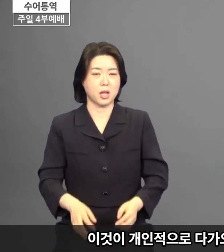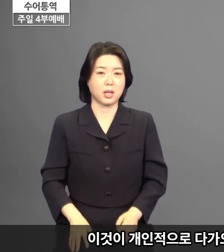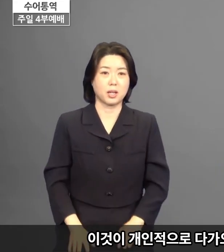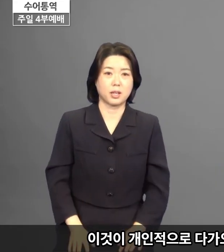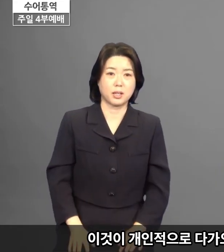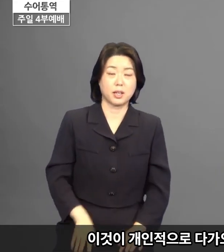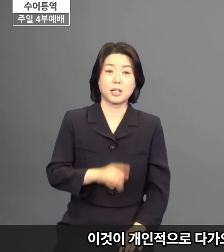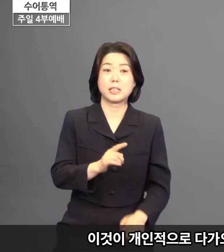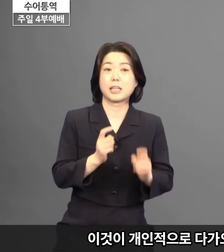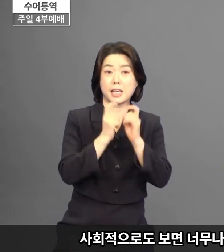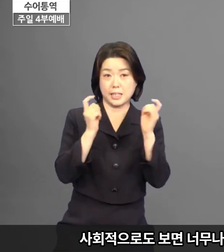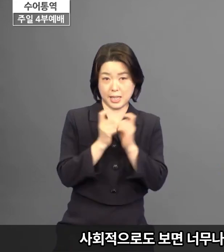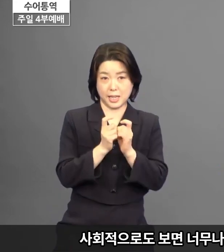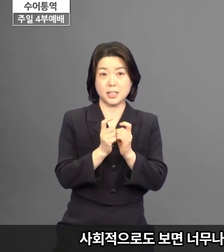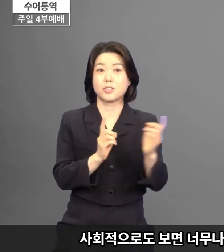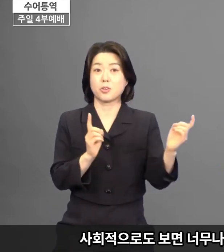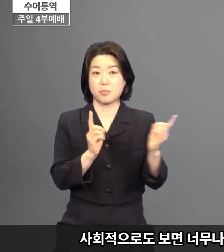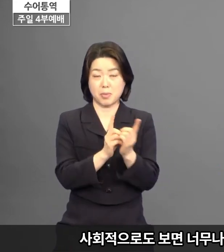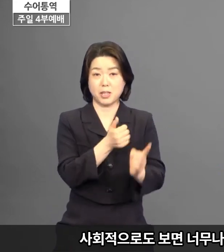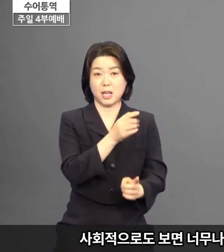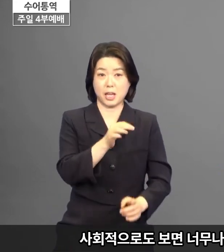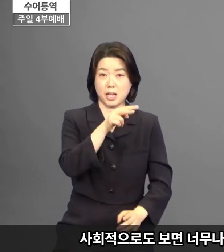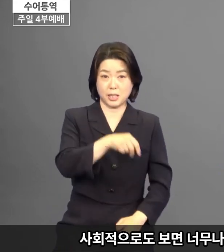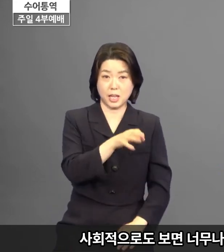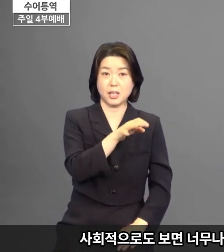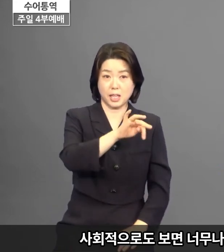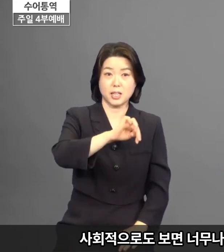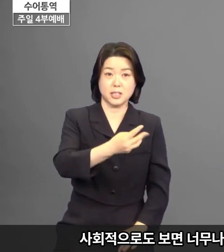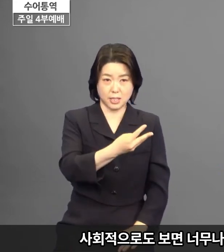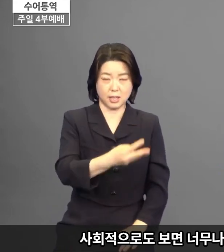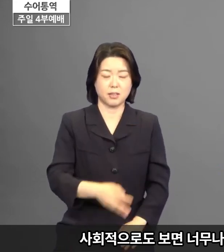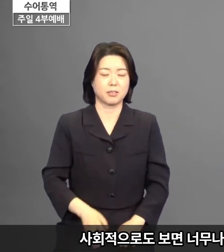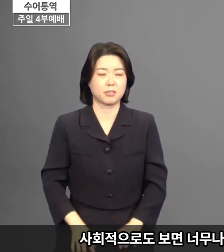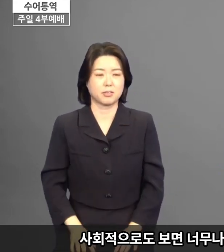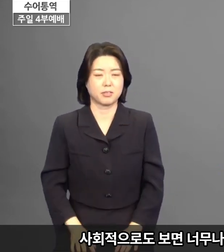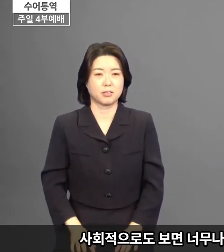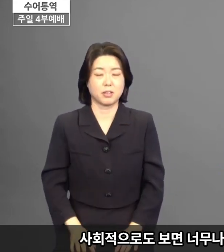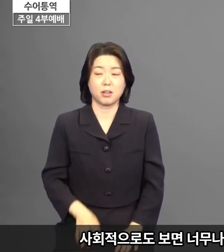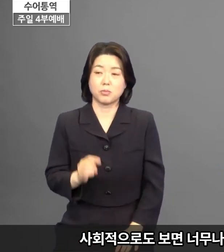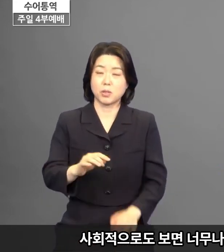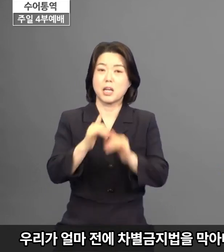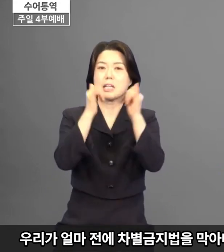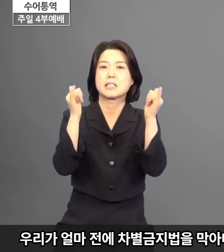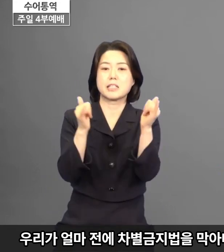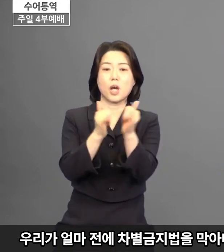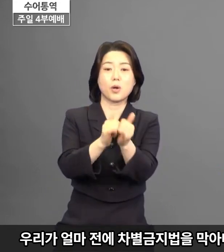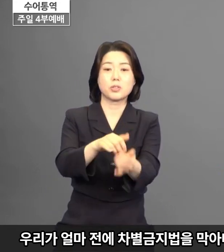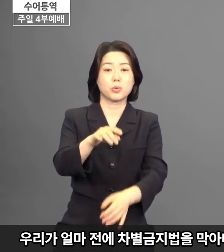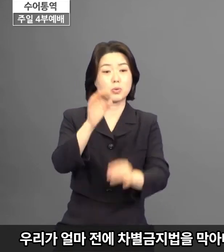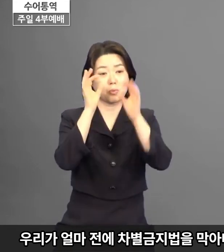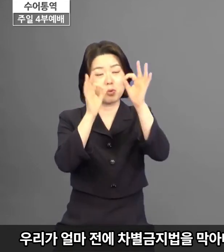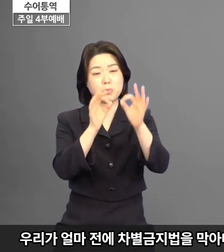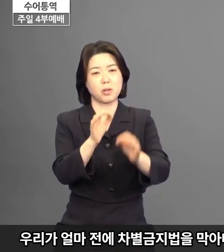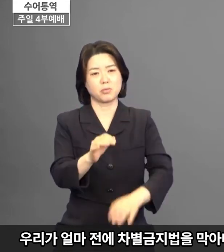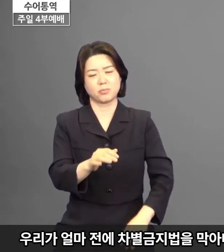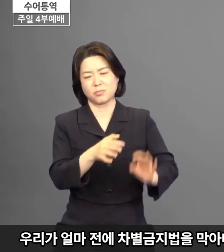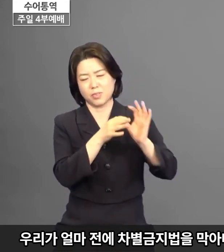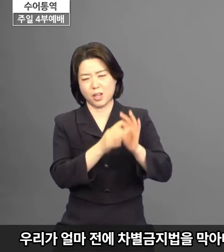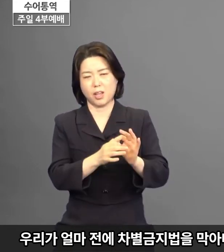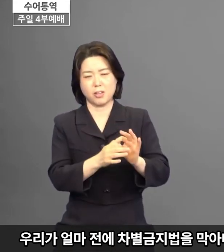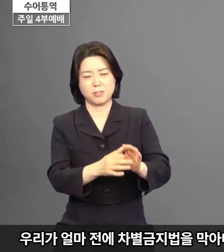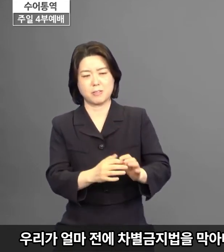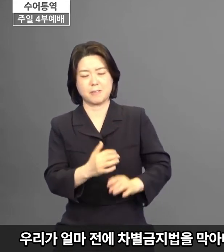하닷에셀의 공격이라면 사회적으로도 보면요, 너무나 다양한 방식으로 쳐들어와요. 우리가 이제 얼마 전에 이